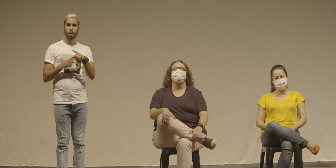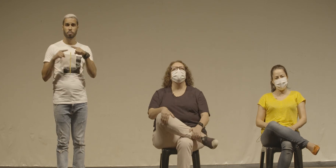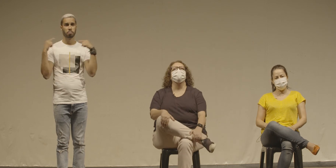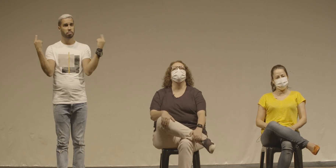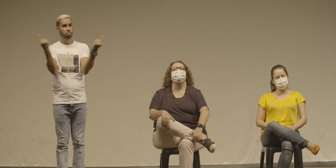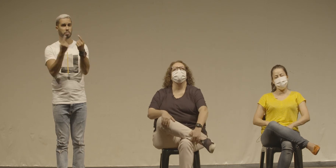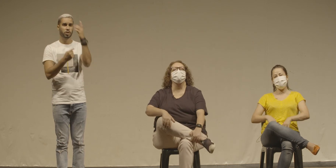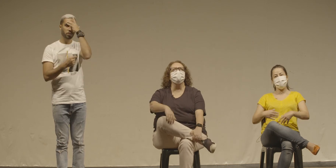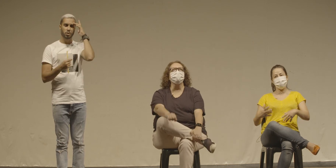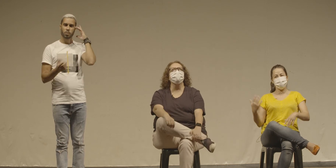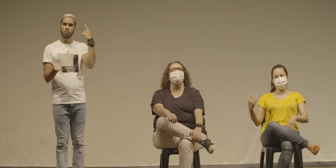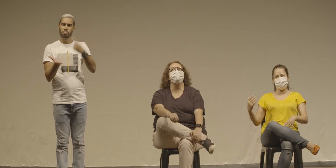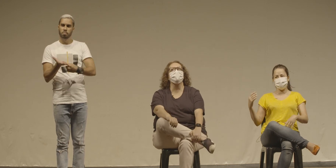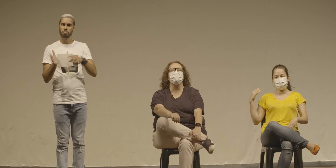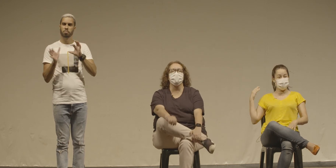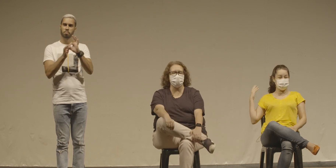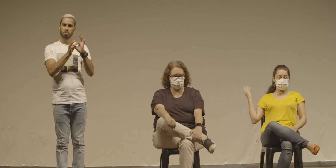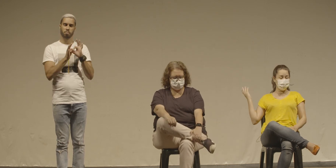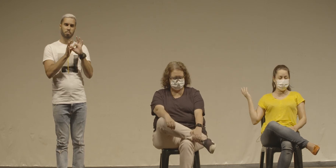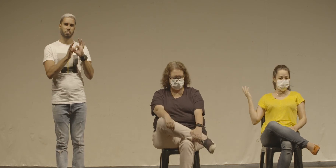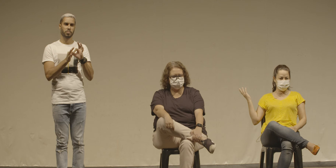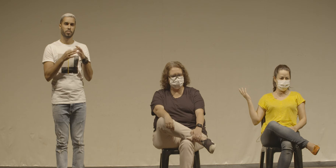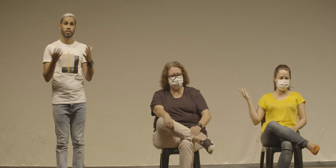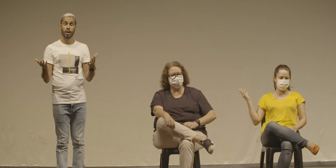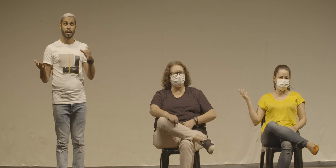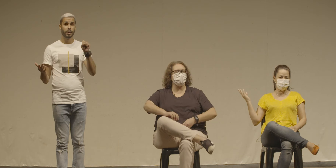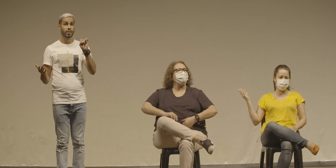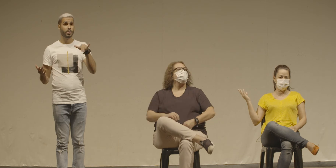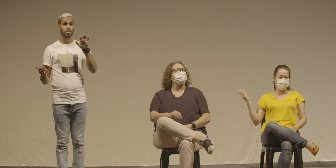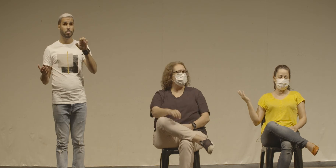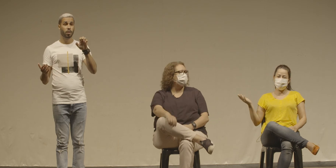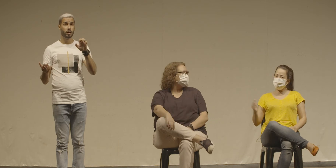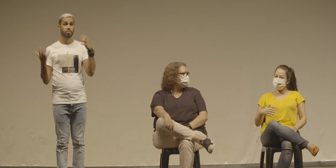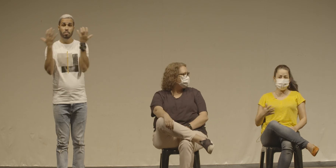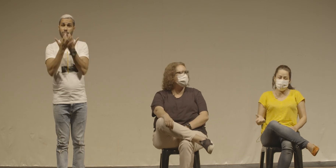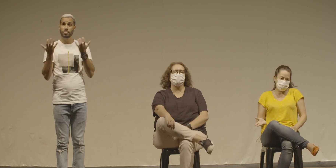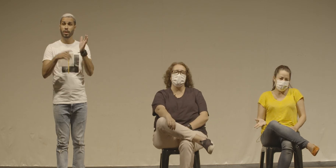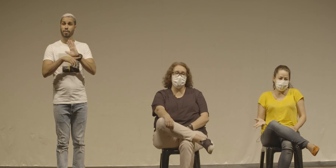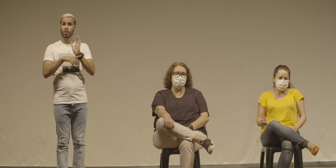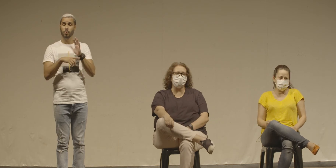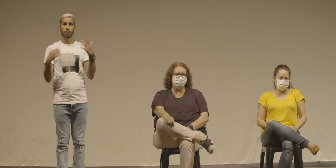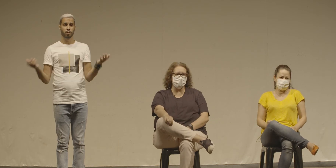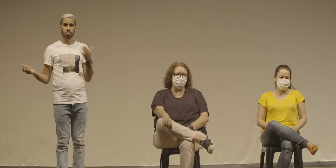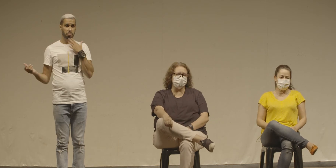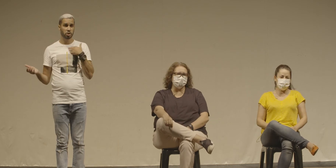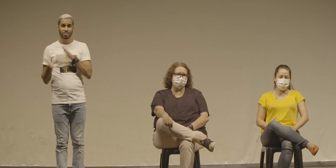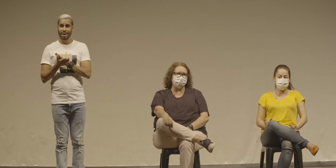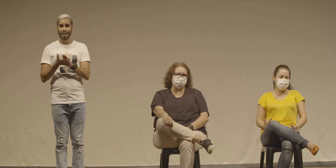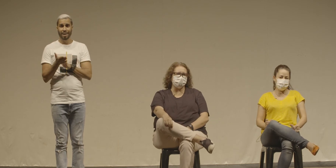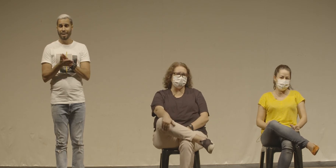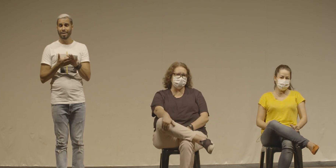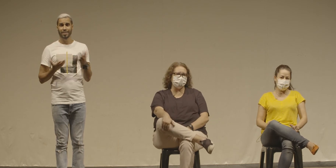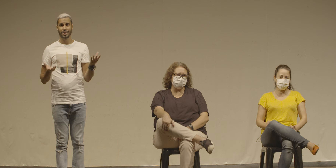causa. Porque cedendo, você vê, a Simone cantou pra gente no filme e não cobrou nada por isso. Isso